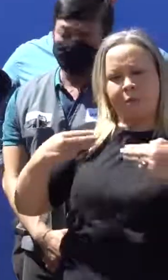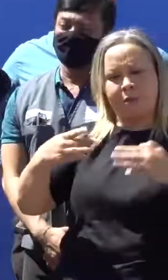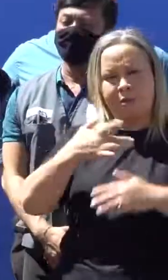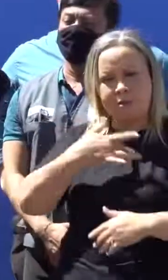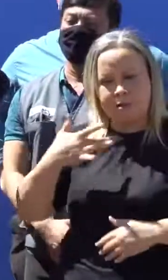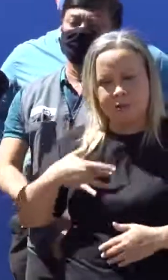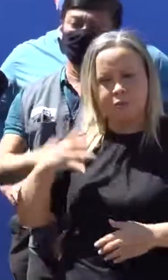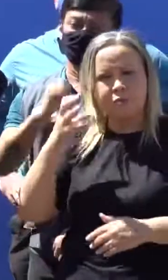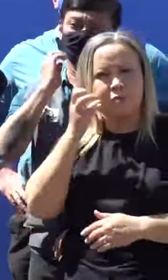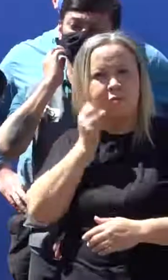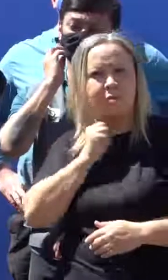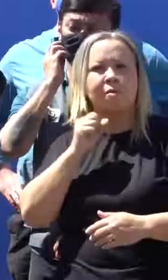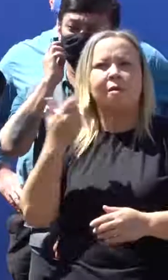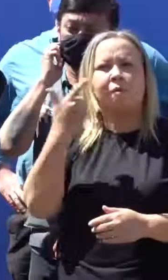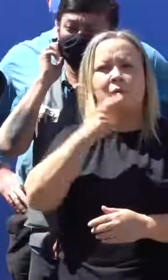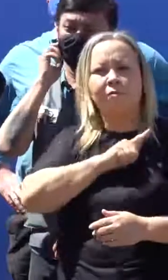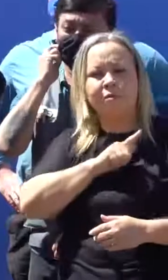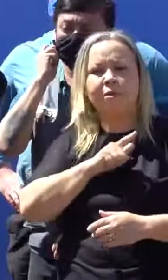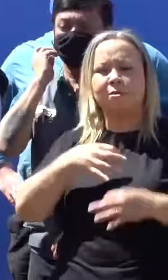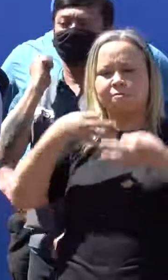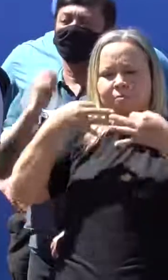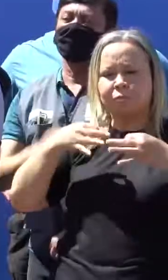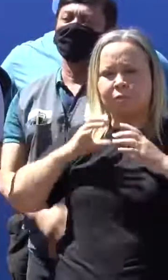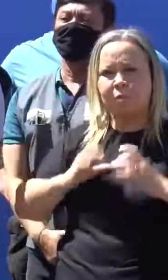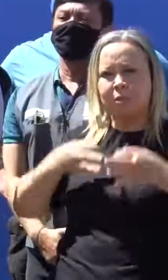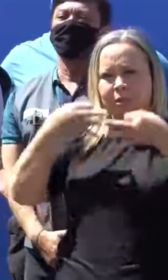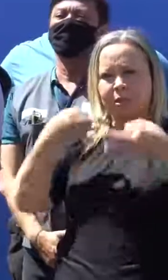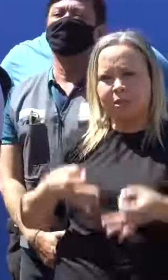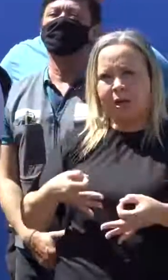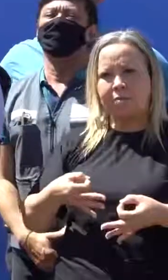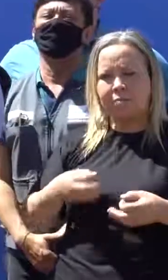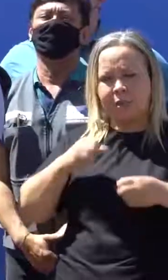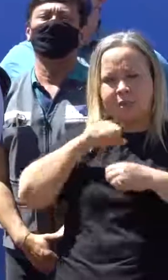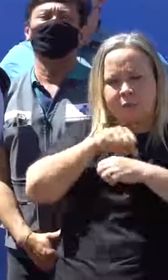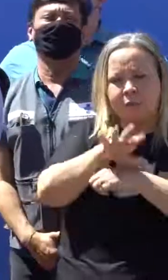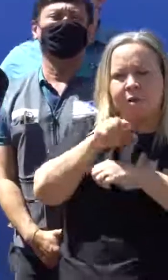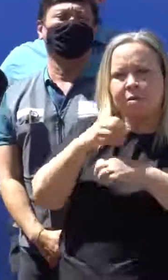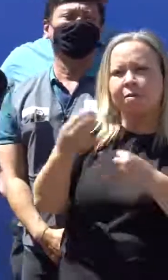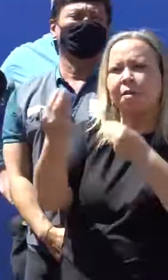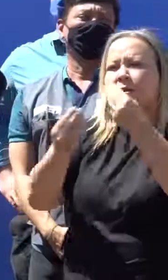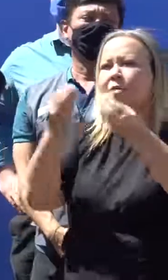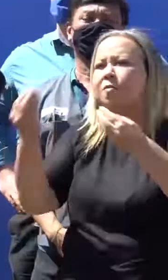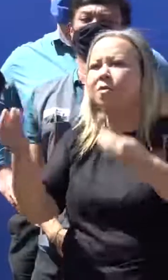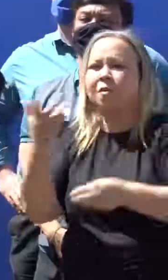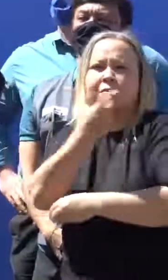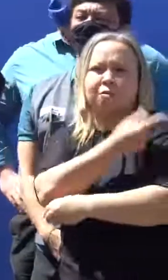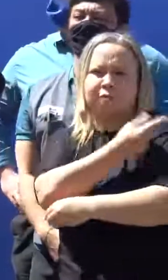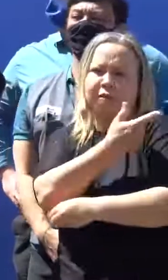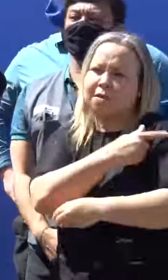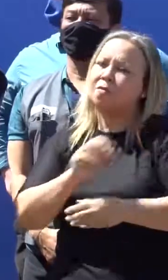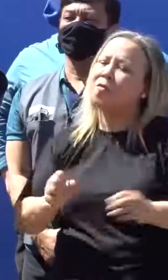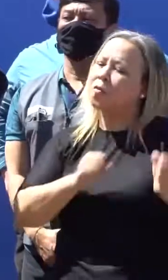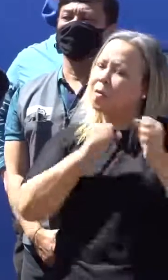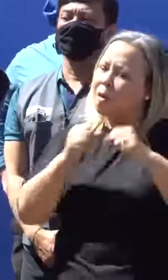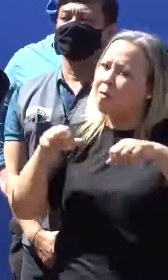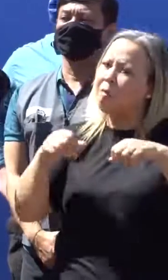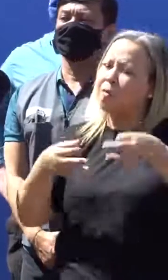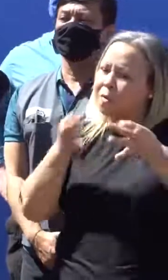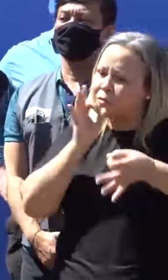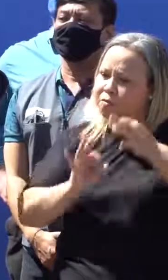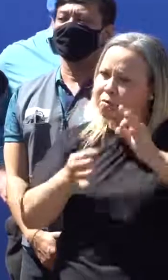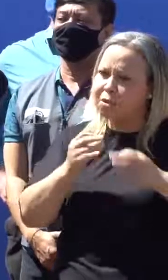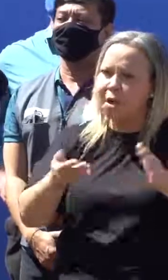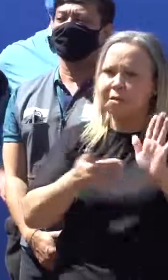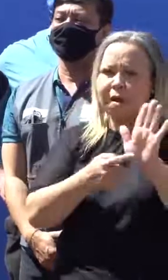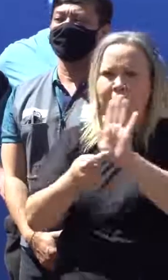adotado a conduta correta em relação à distribuição de vacinas. Mas nós vamos ao Poder Judiciário e vamos